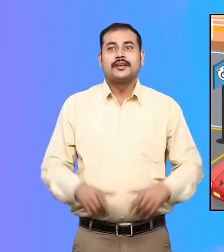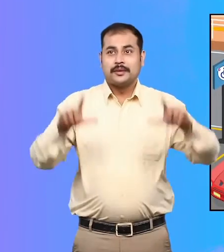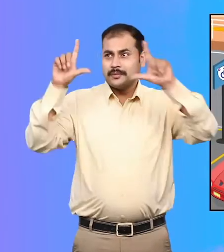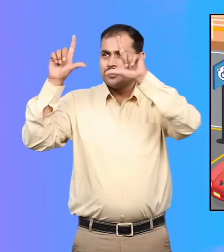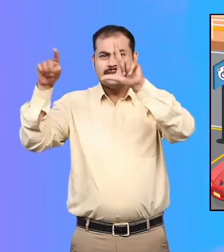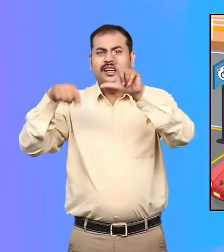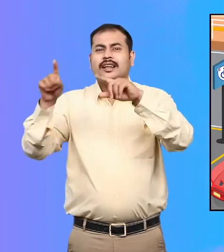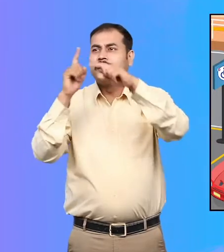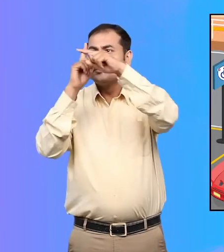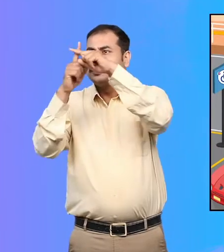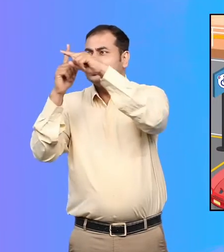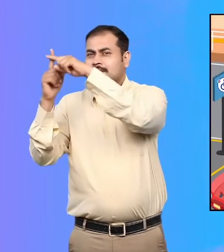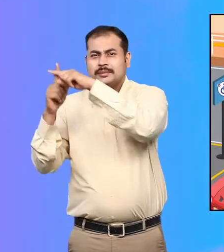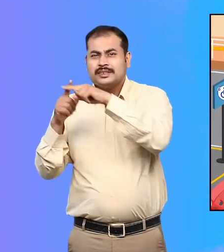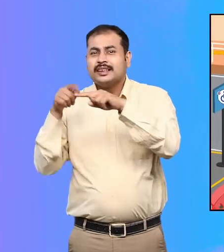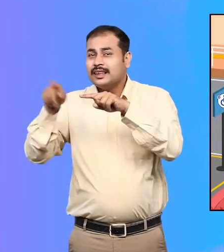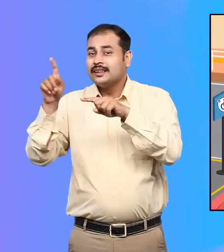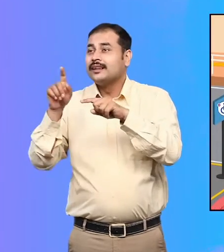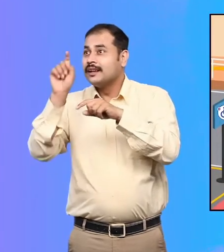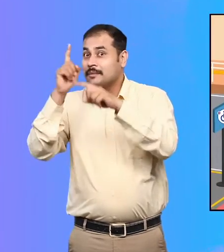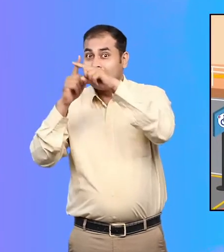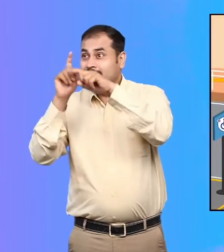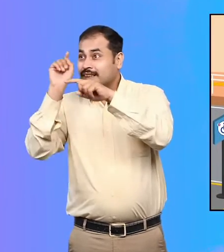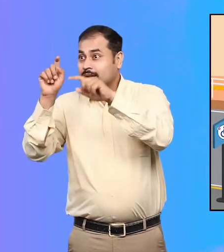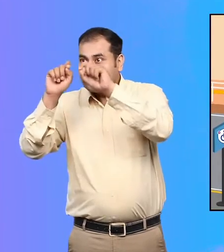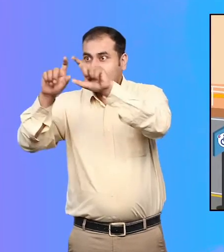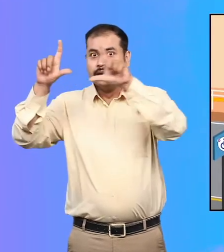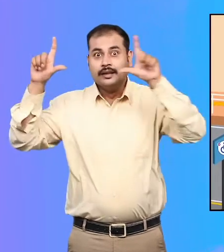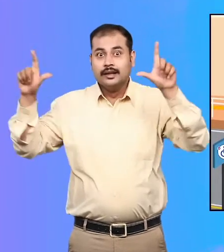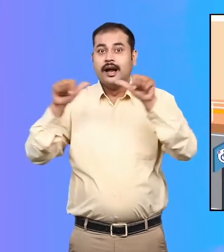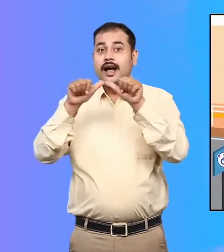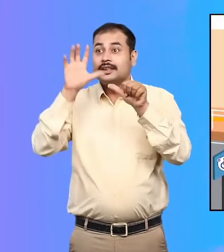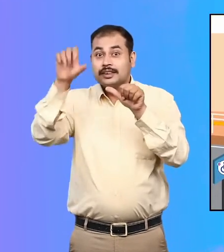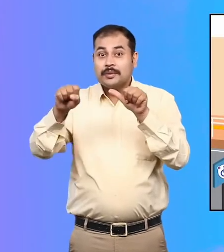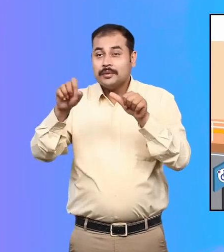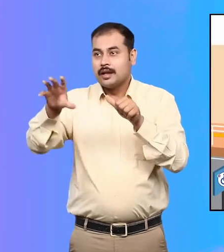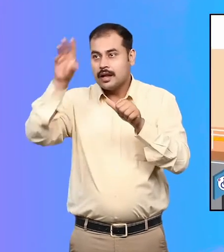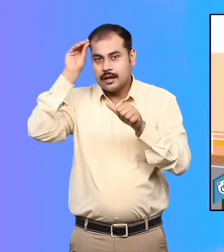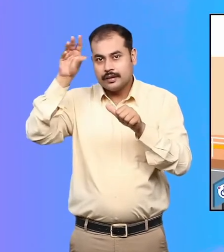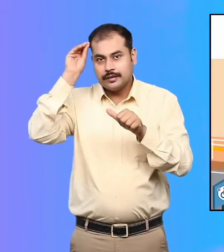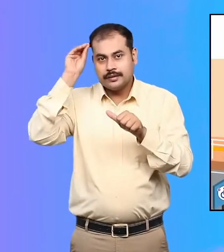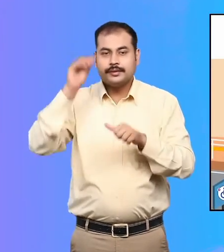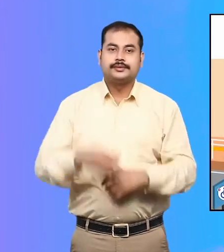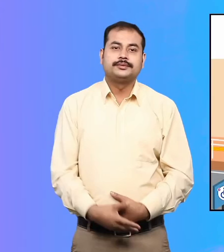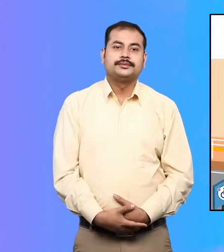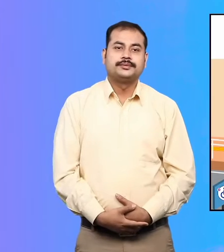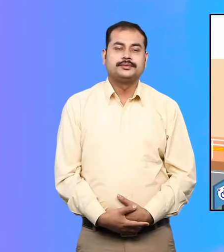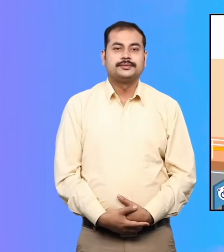ए प्लस के चिन्ह पर क्लिक करें और विभिन्न सुरम्य सुविधाओं के बारे में जाने नो